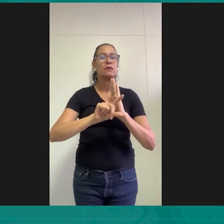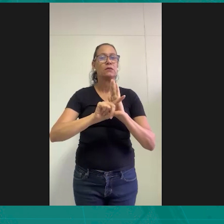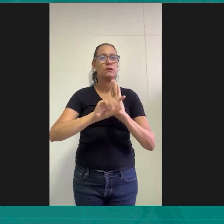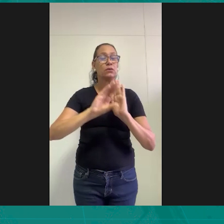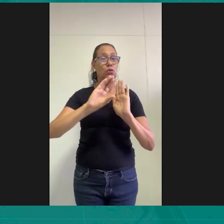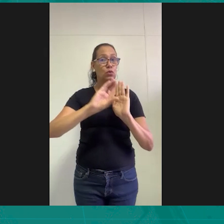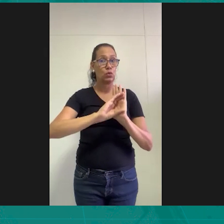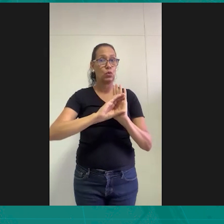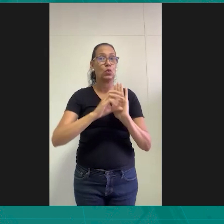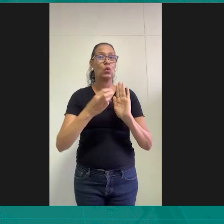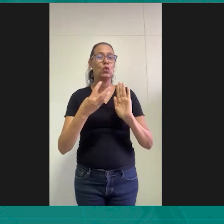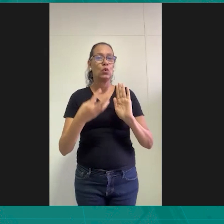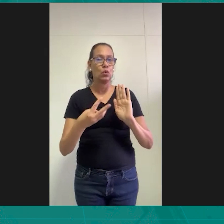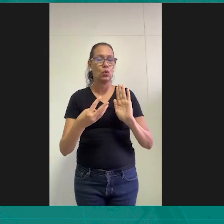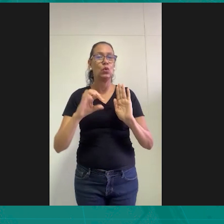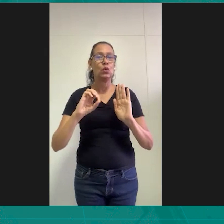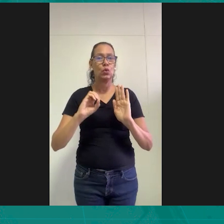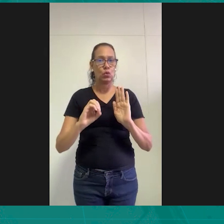Bom,